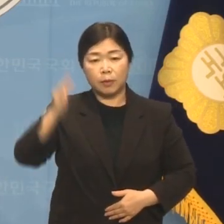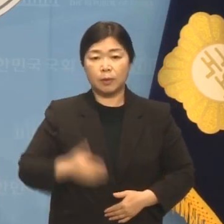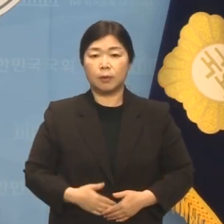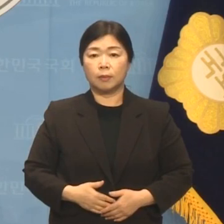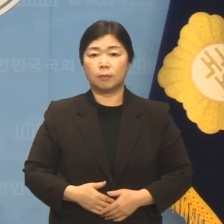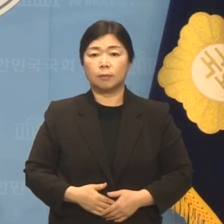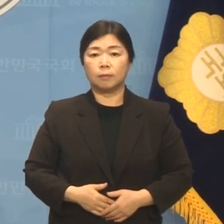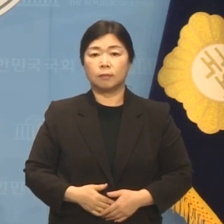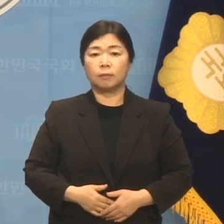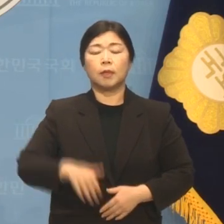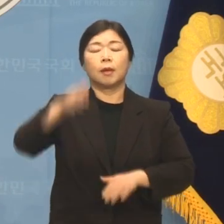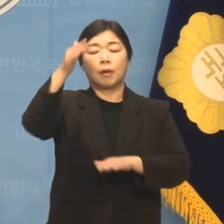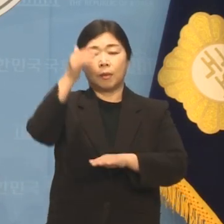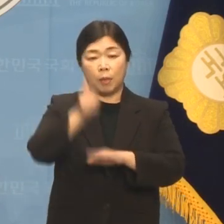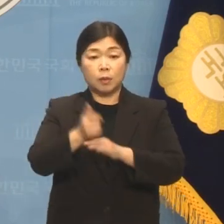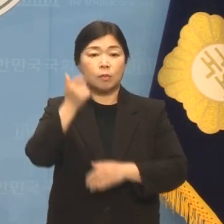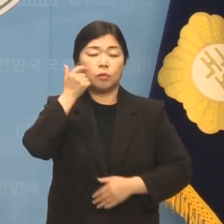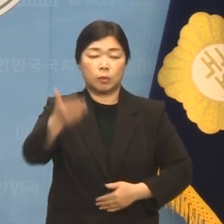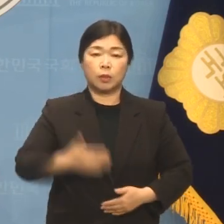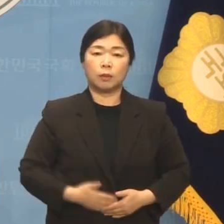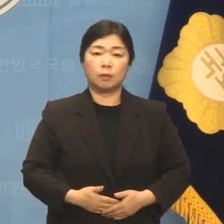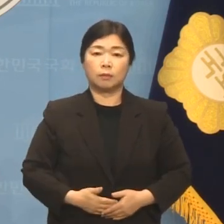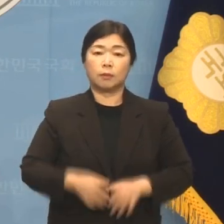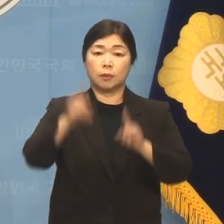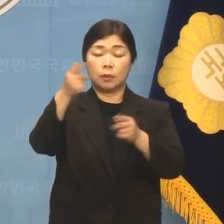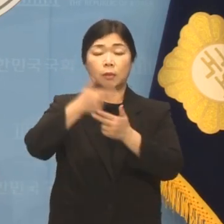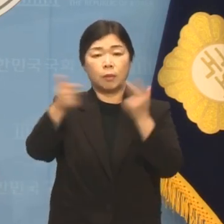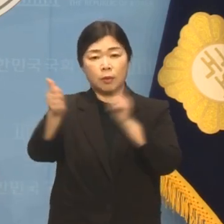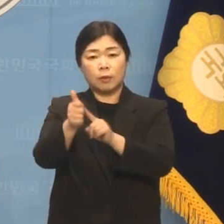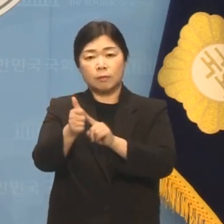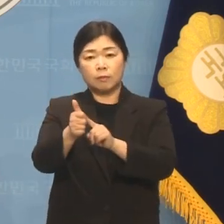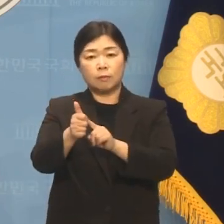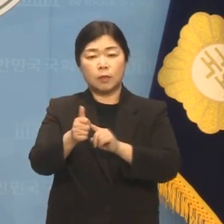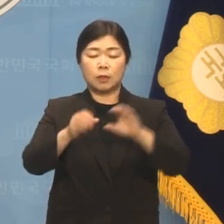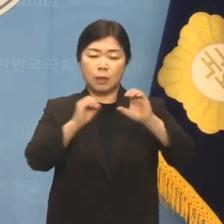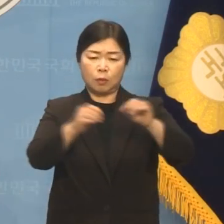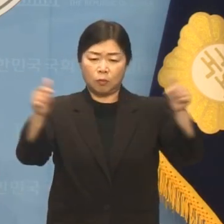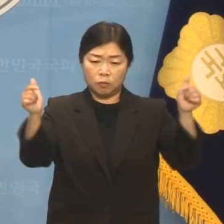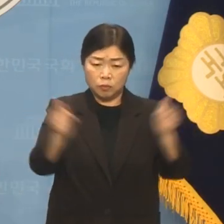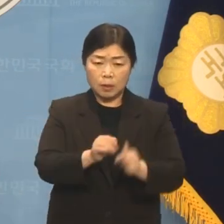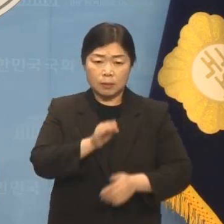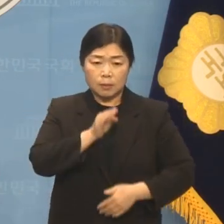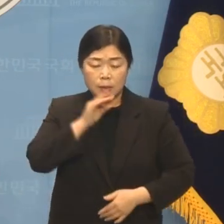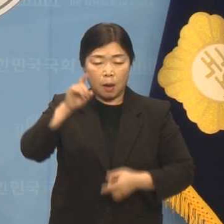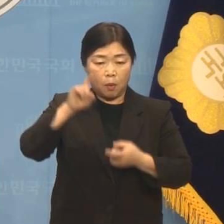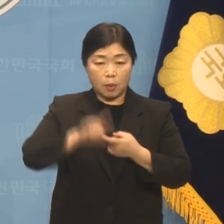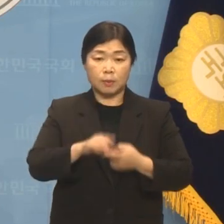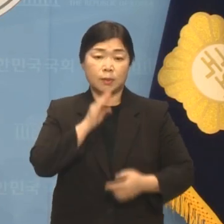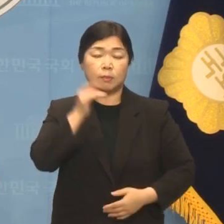마지막으로 묻습니다. 이재명 대표는 대한민국의 탄소 중립에 진정 관심이 있는 건 맞습니까?